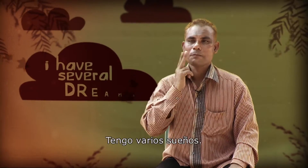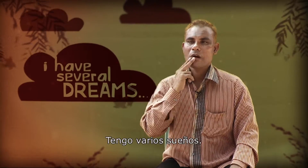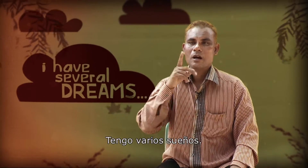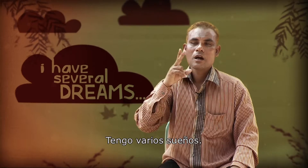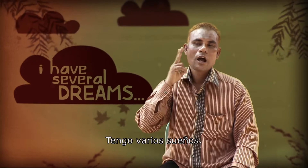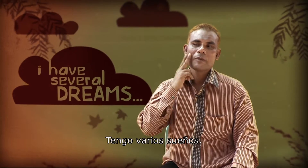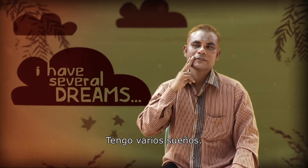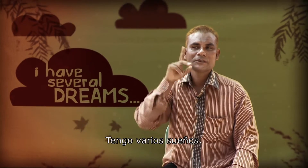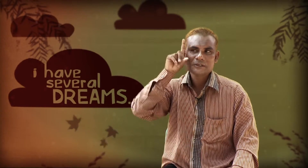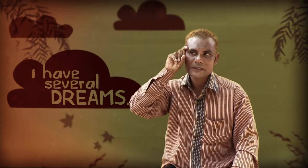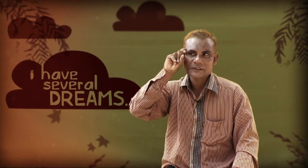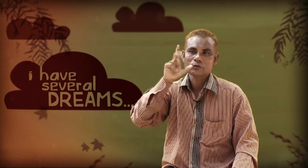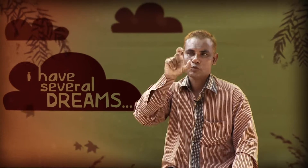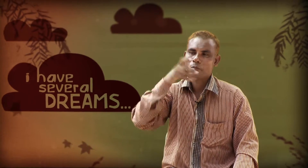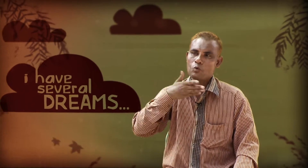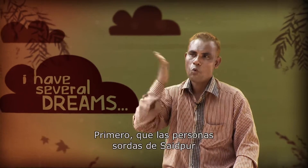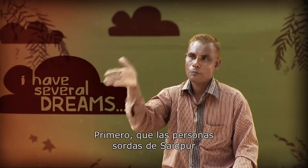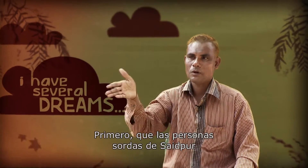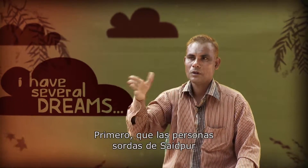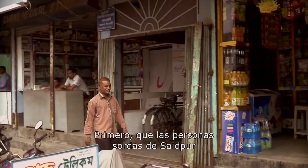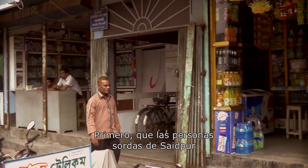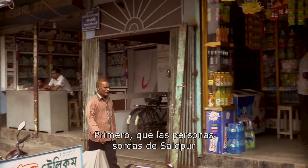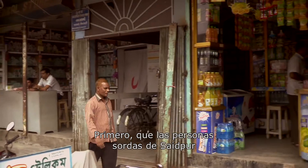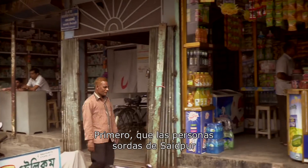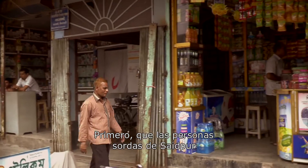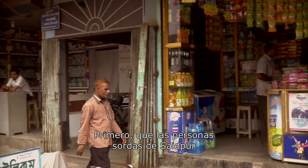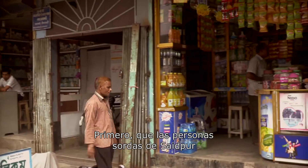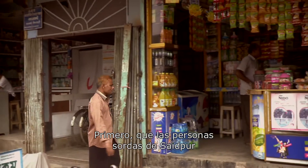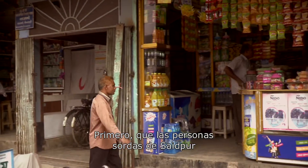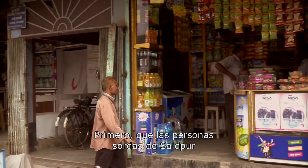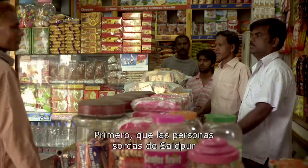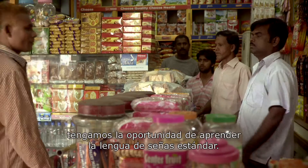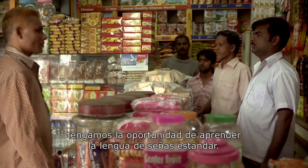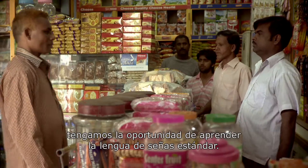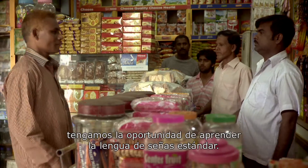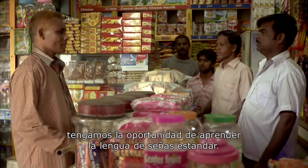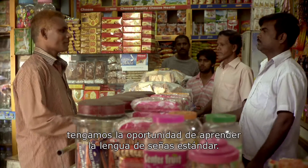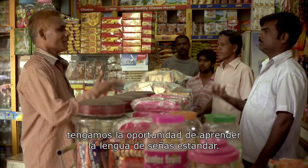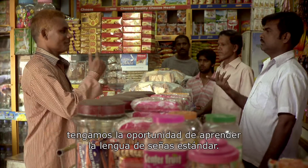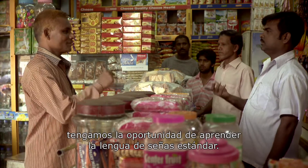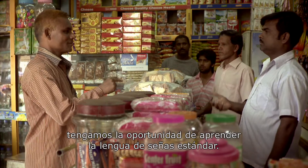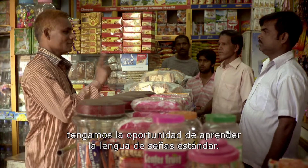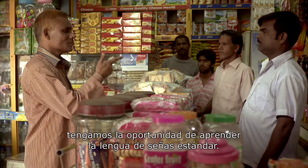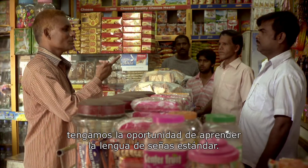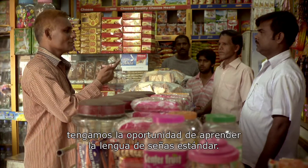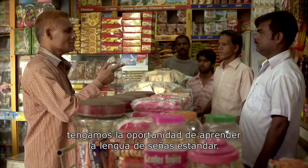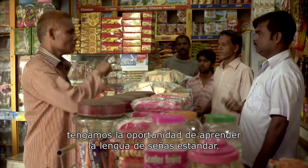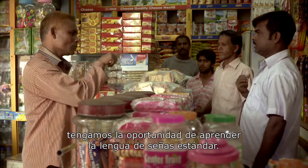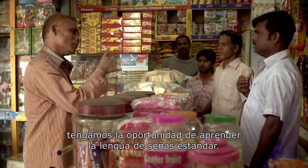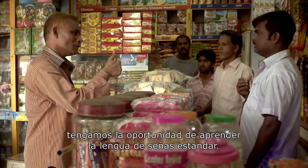Tengo varios sueños. Primero, que las personas sordas de Saidpur tengamos la oportunidad de aprender la lengua de señas